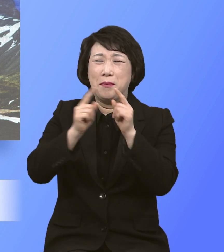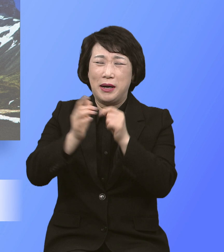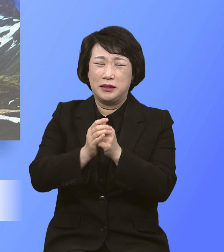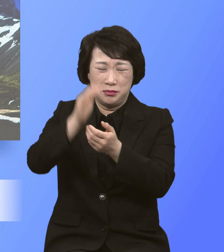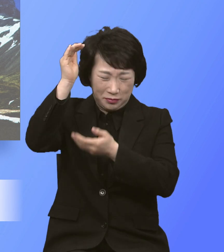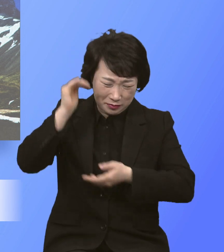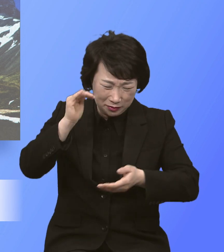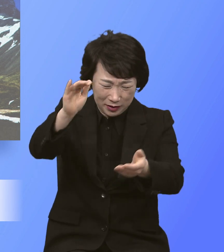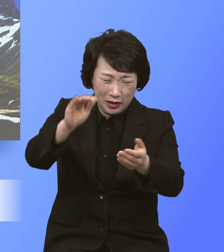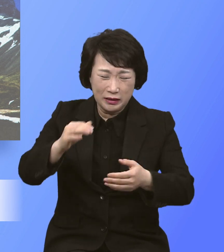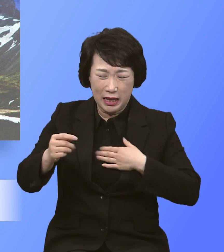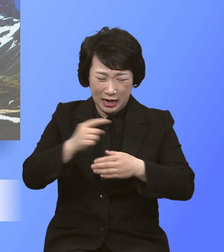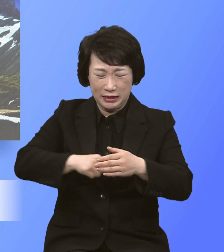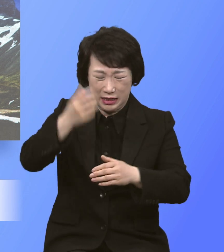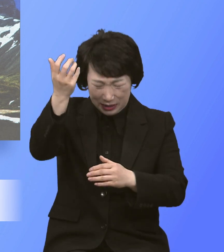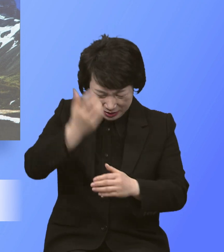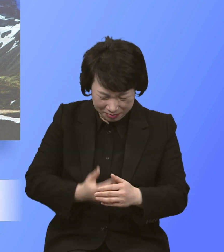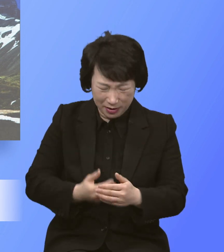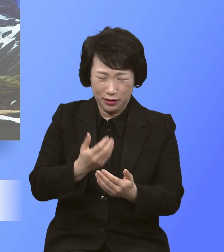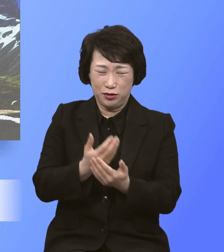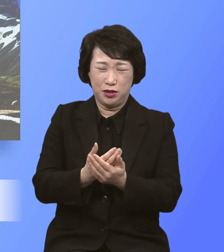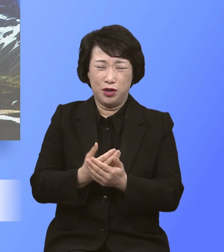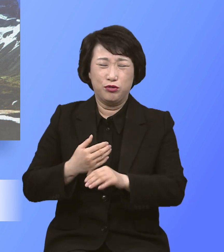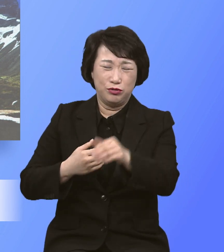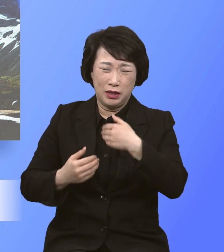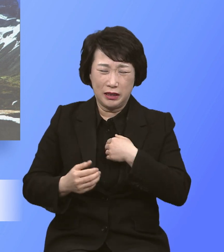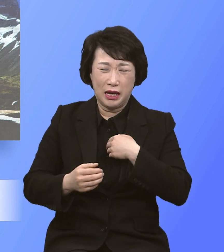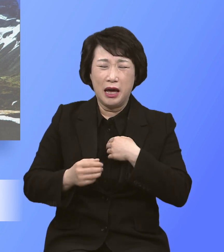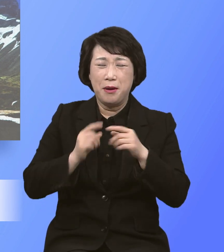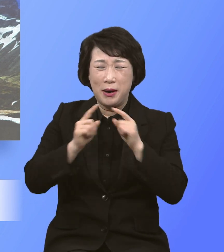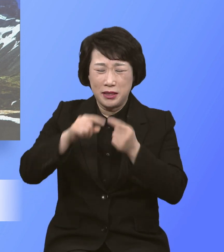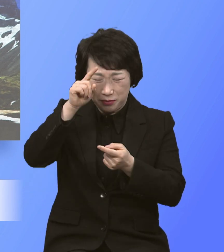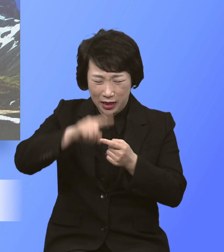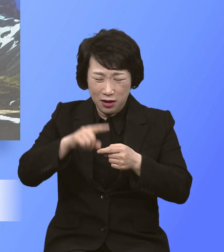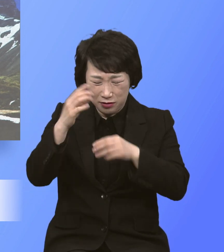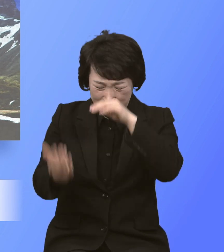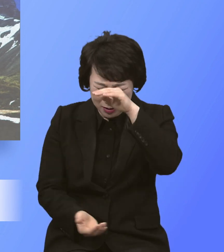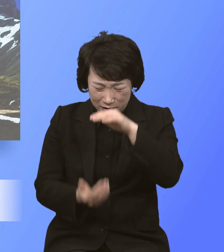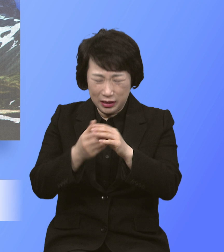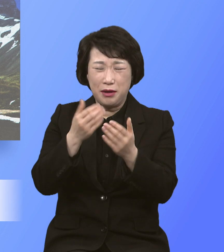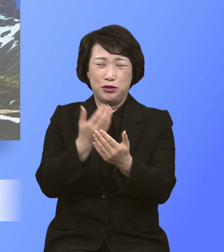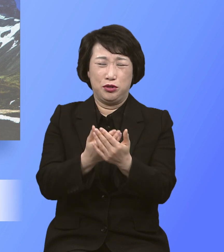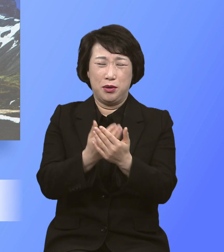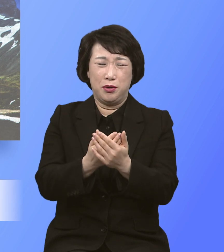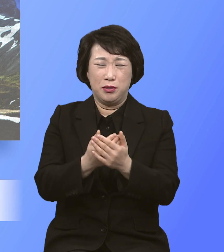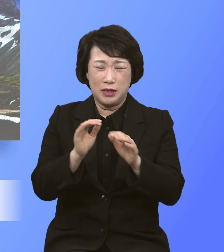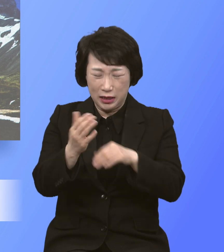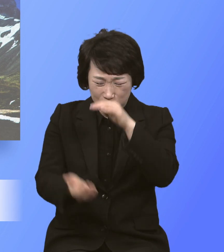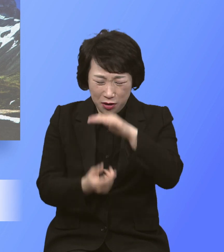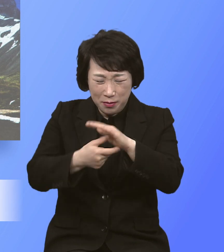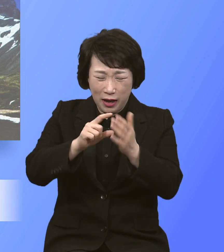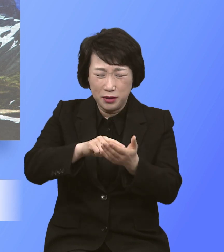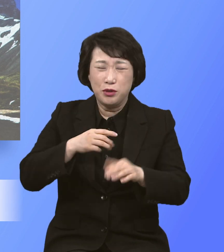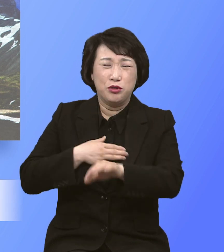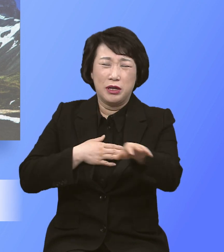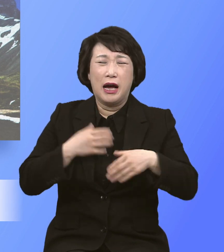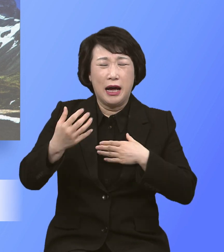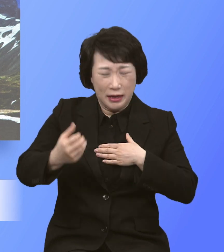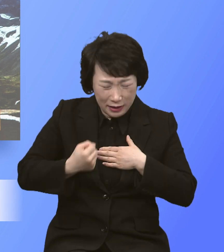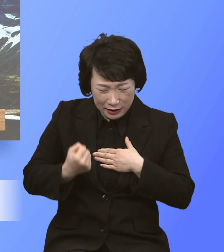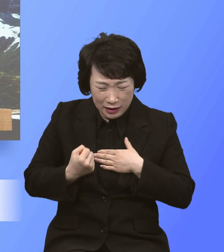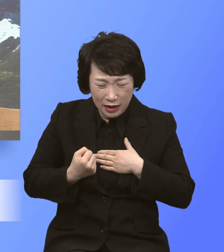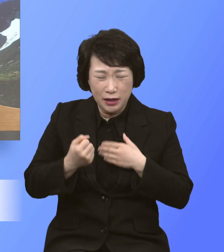말씀이 저들에게 임할 때 저들에게 임한 말씀대로 이루어지게 하시고 이루어질 만큼 수용하게